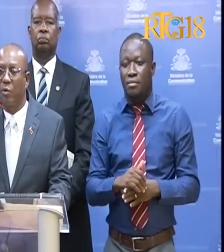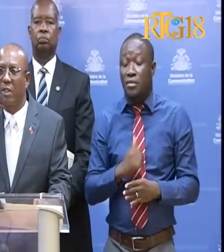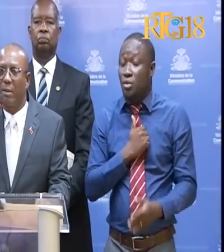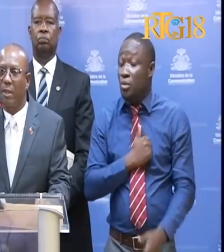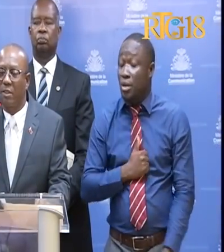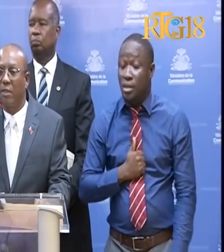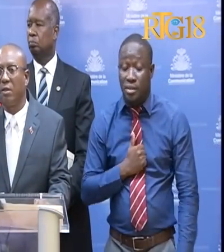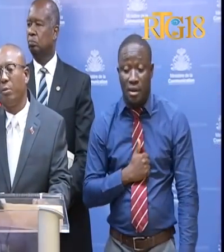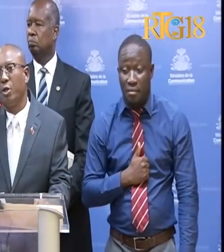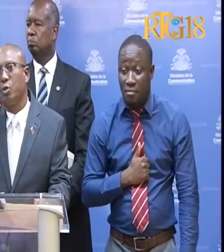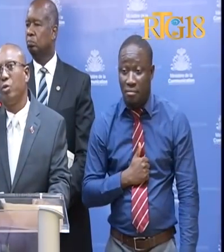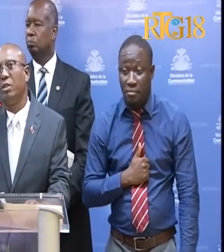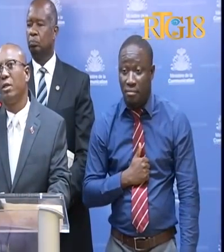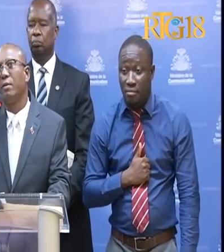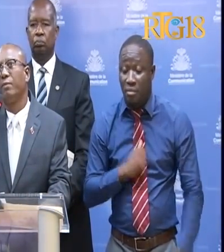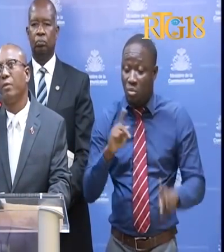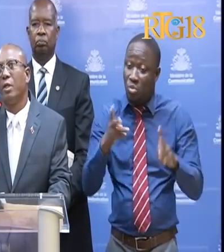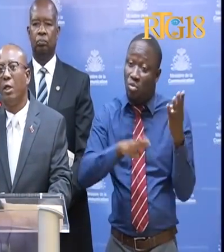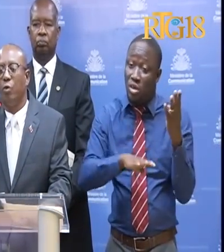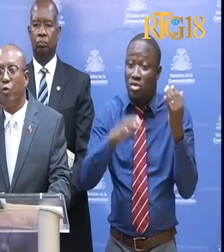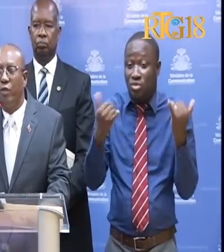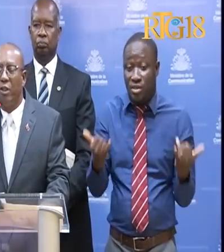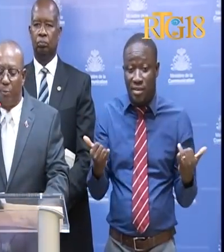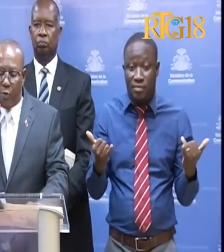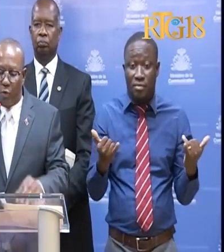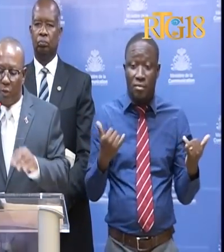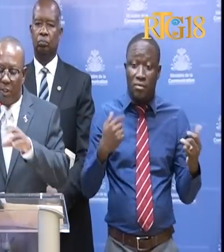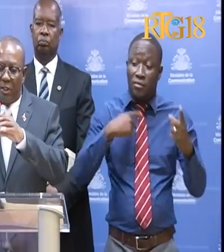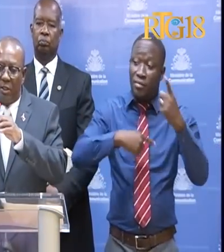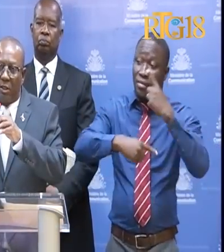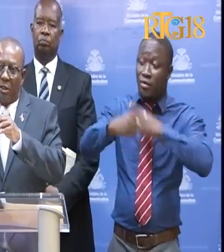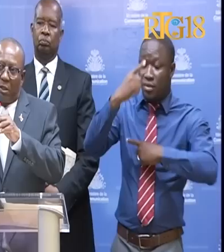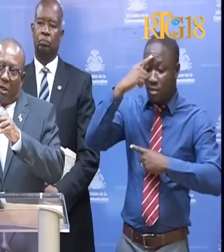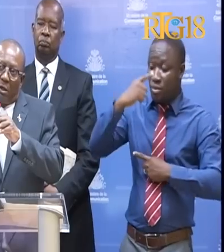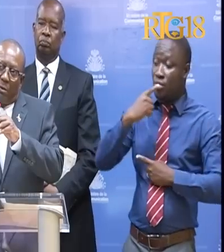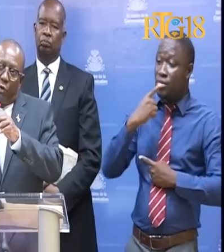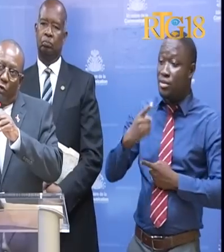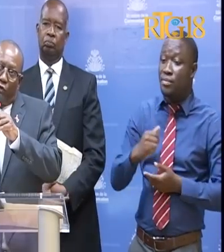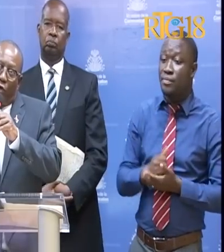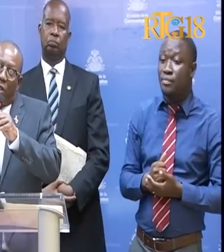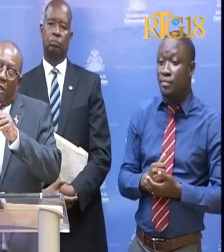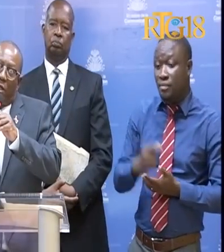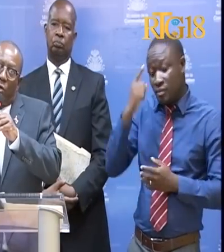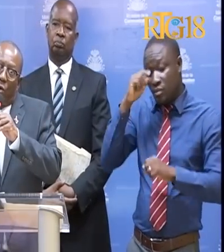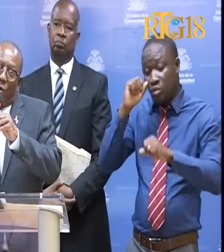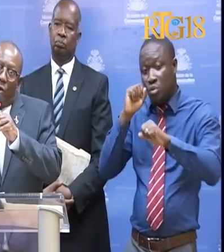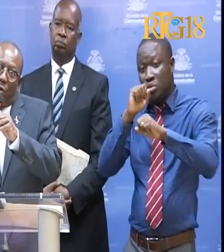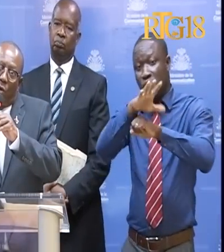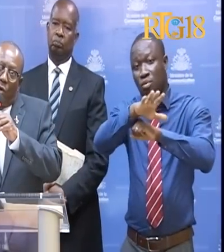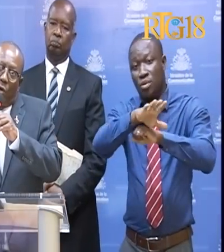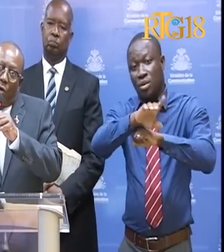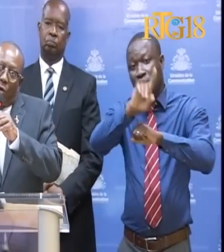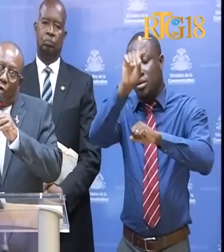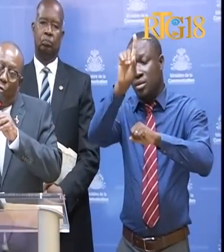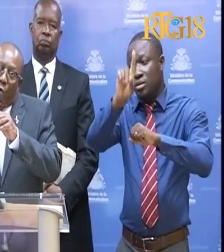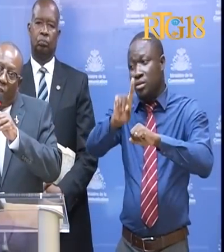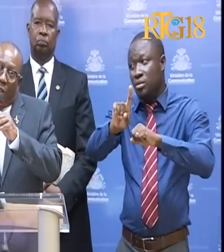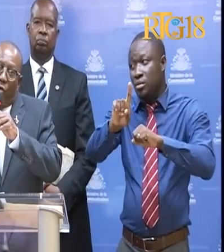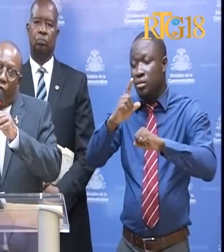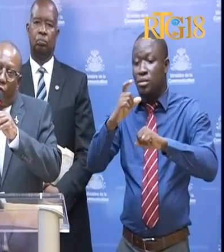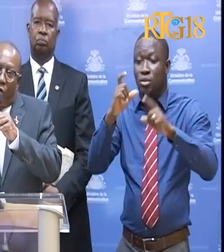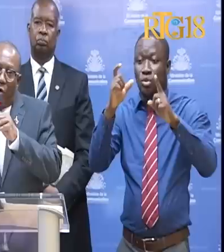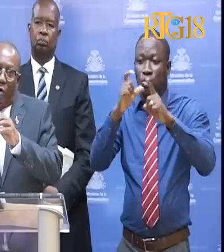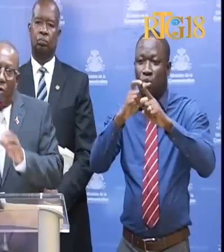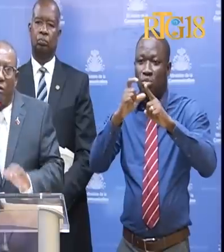malheureux,'est qu sa sa passe. Jodi an, nous vini pou nou di, pou nou voye yon, yon